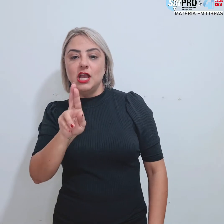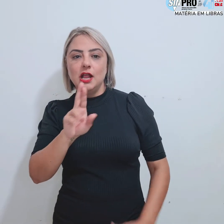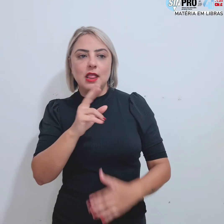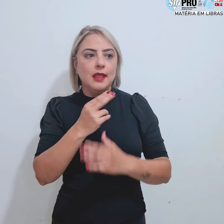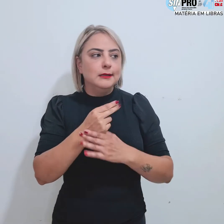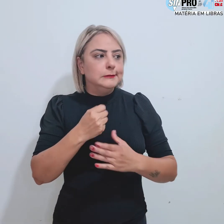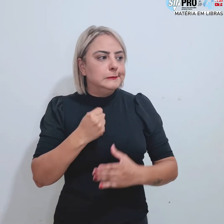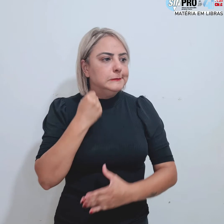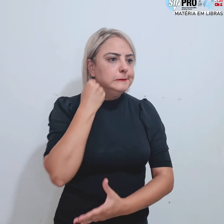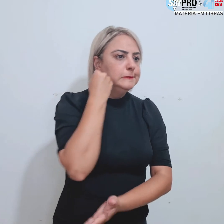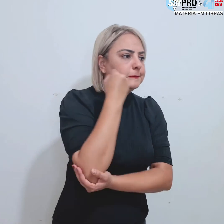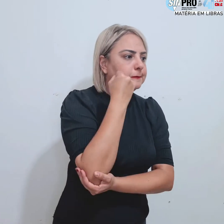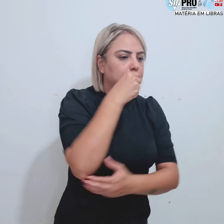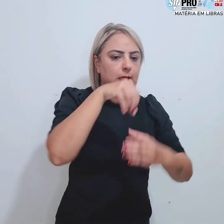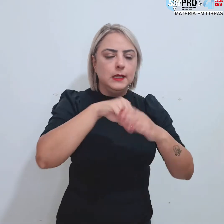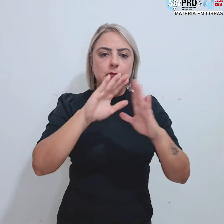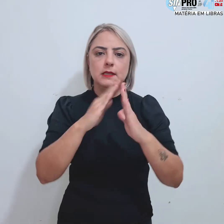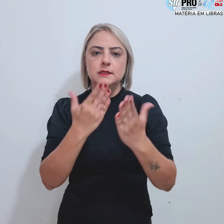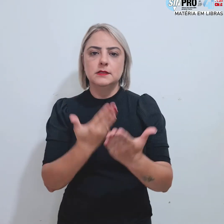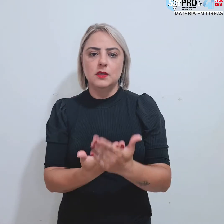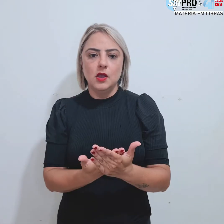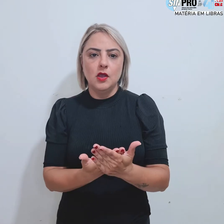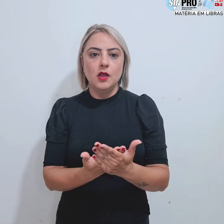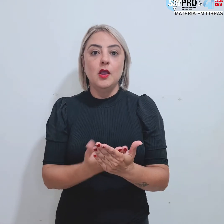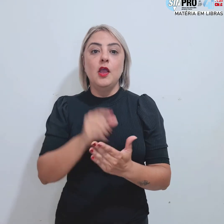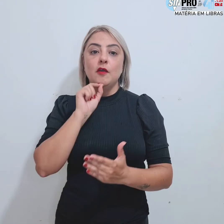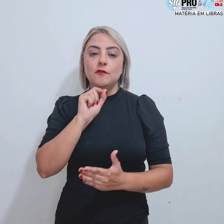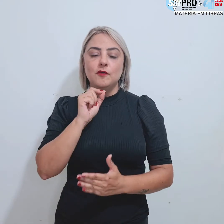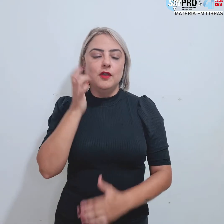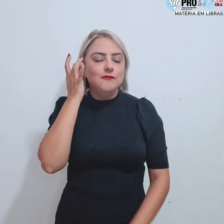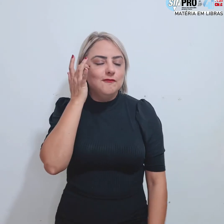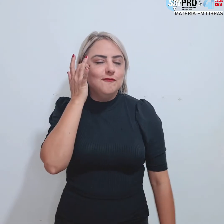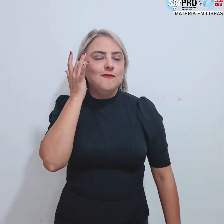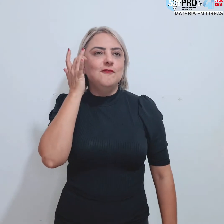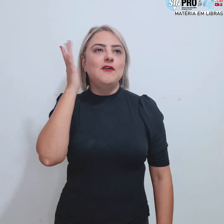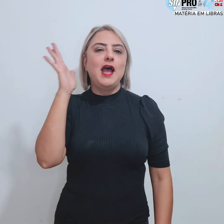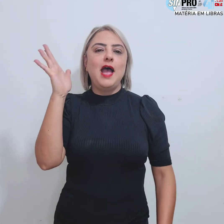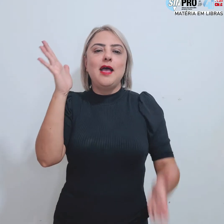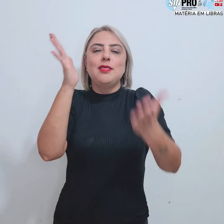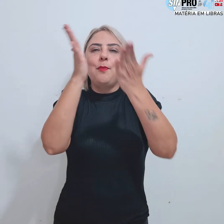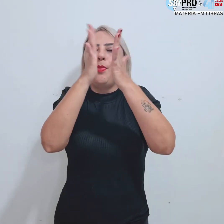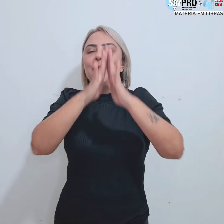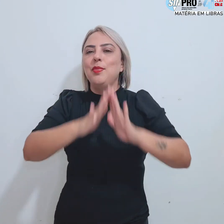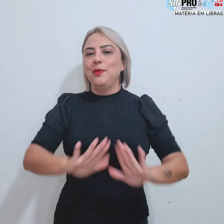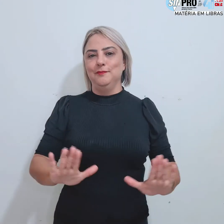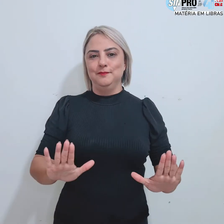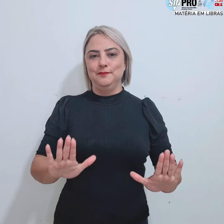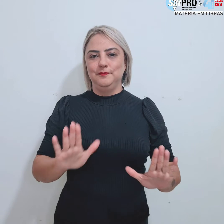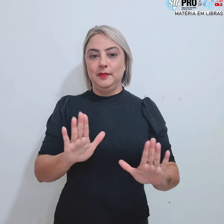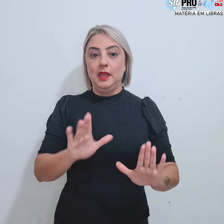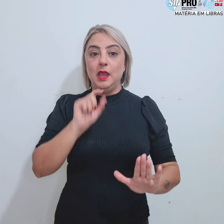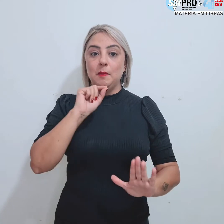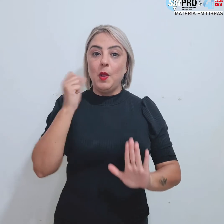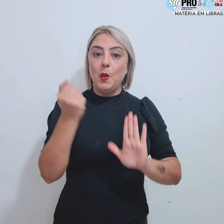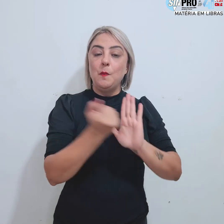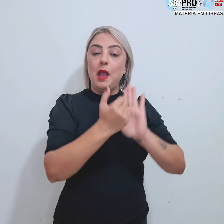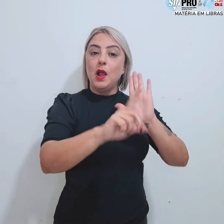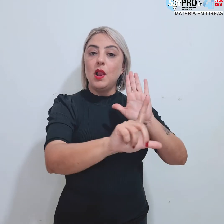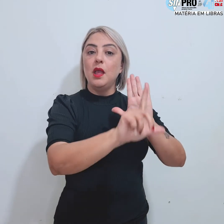a resistência que havia dentro das escolas foi facilmente deslegitimada pelo marco